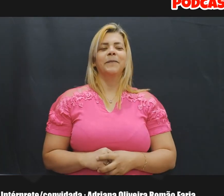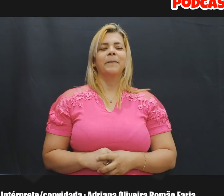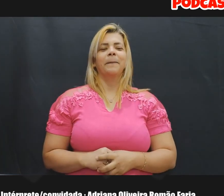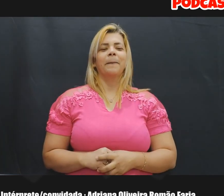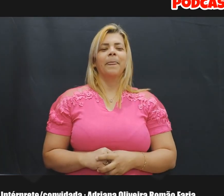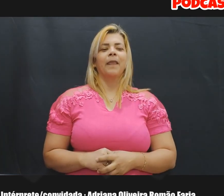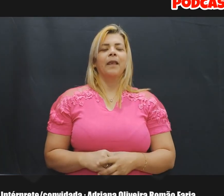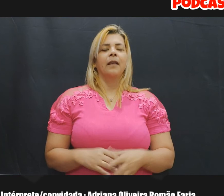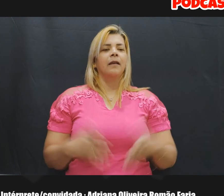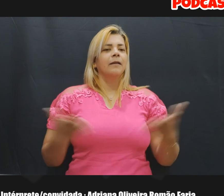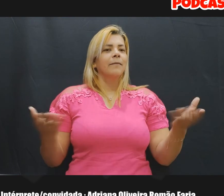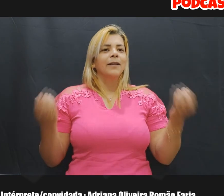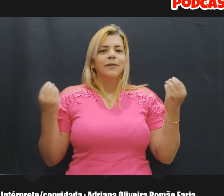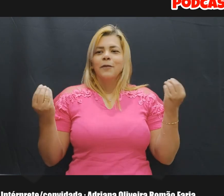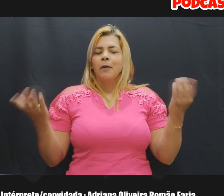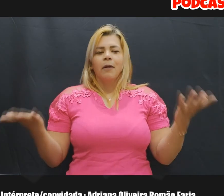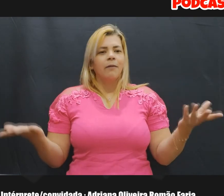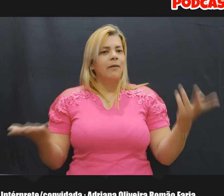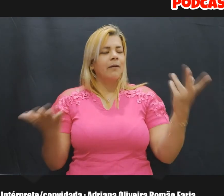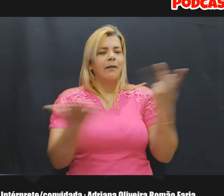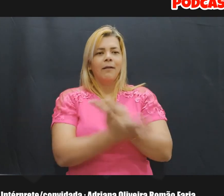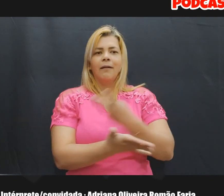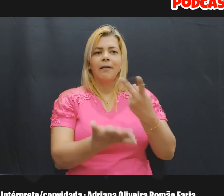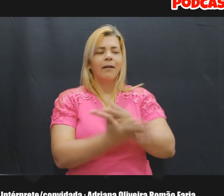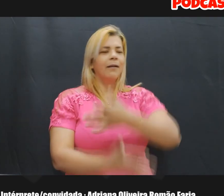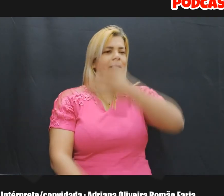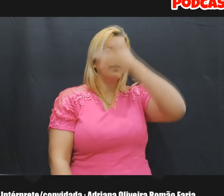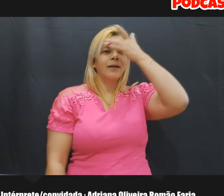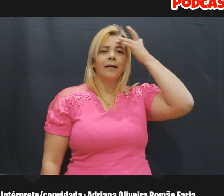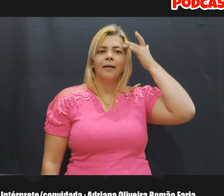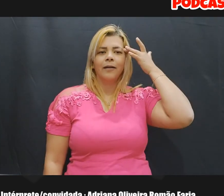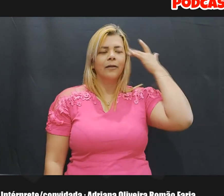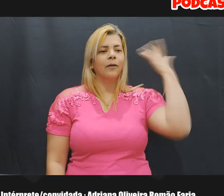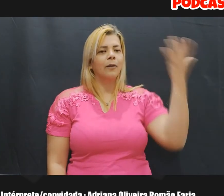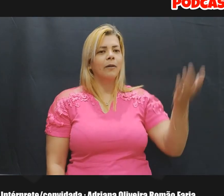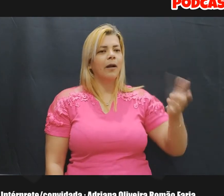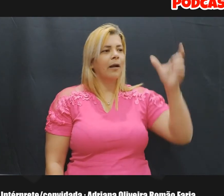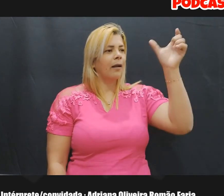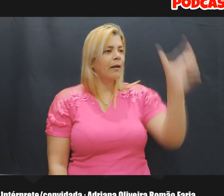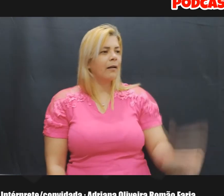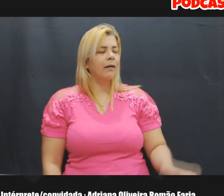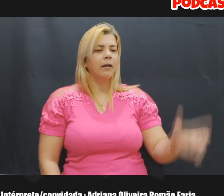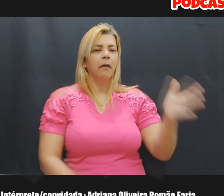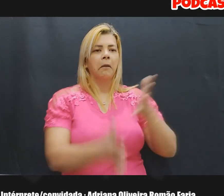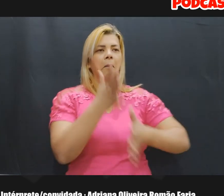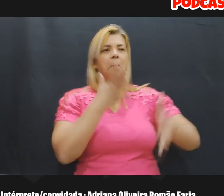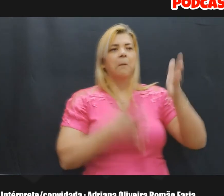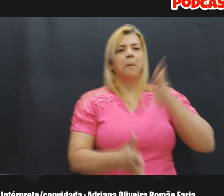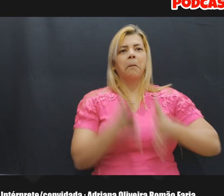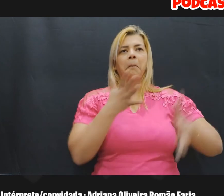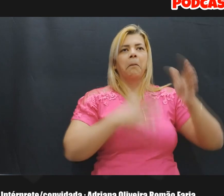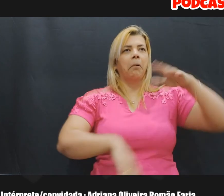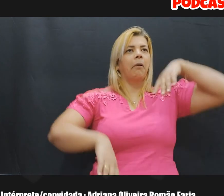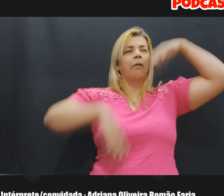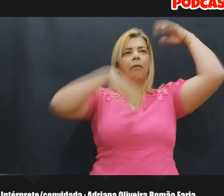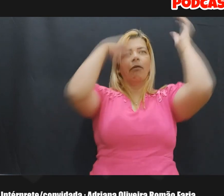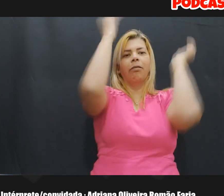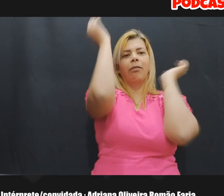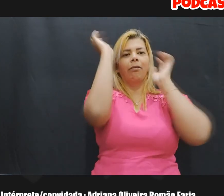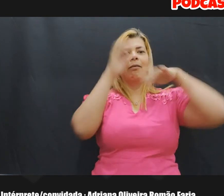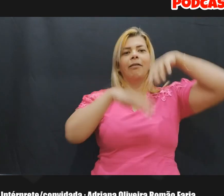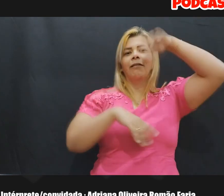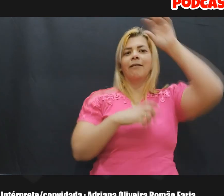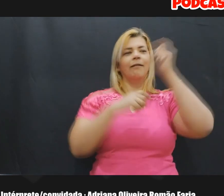ser constrangedor, né, professora? Chega a ser vergonhoso para a pessoa que está ali na frente, né, fazendo aqueles gestos como se